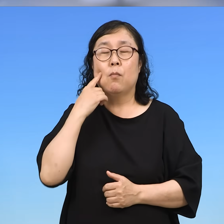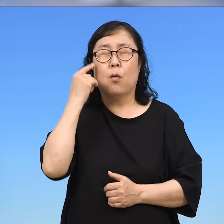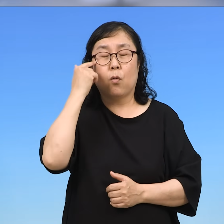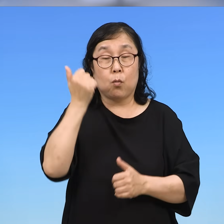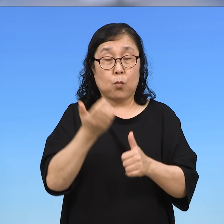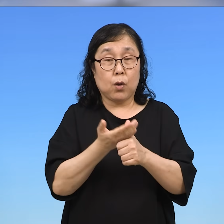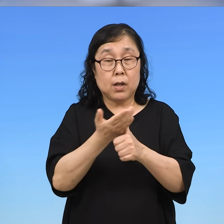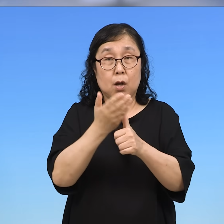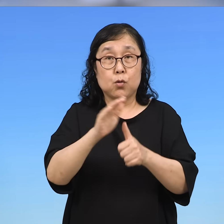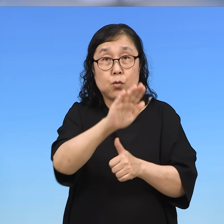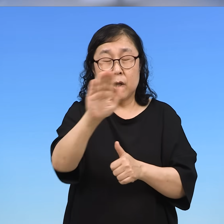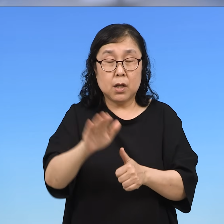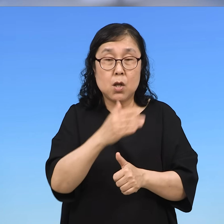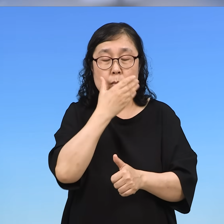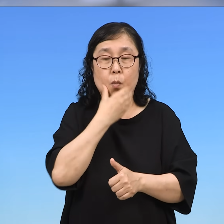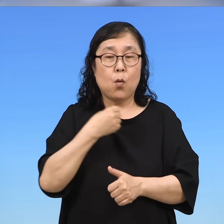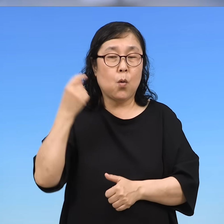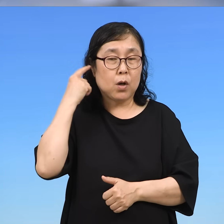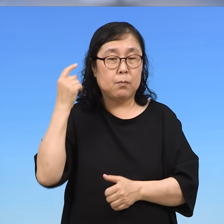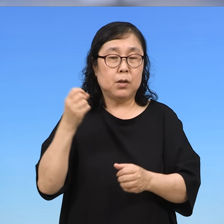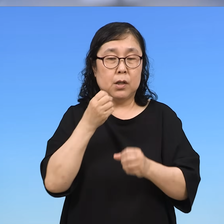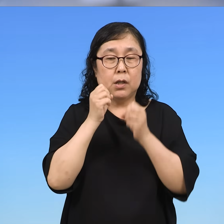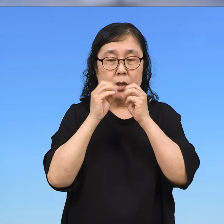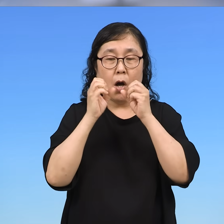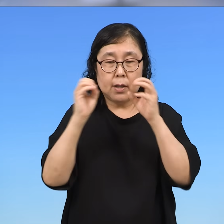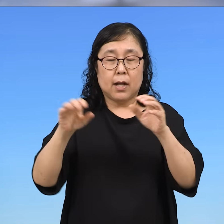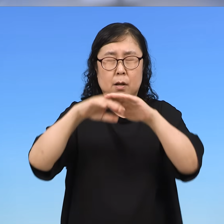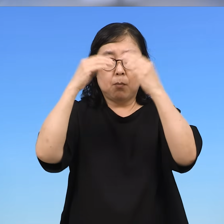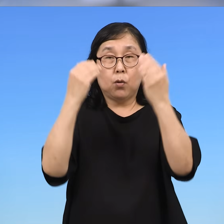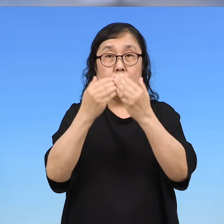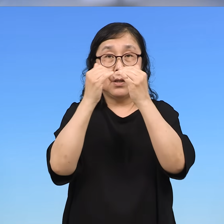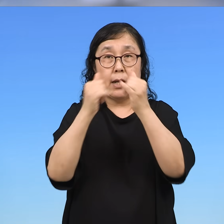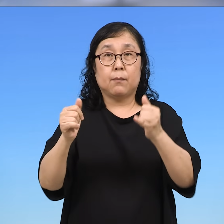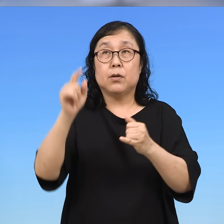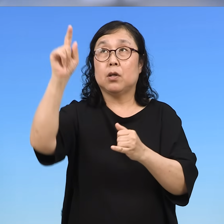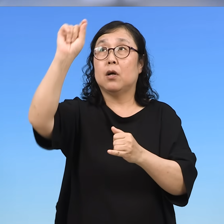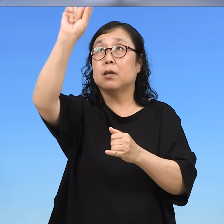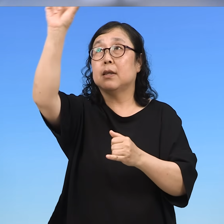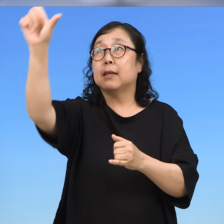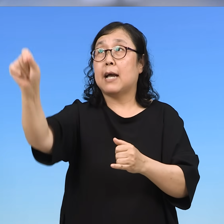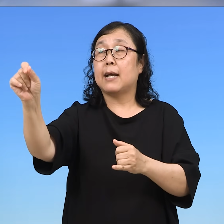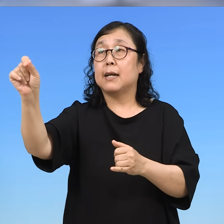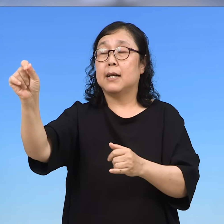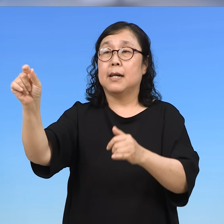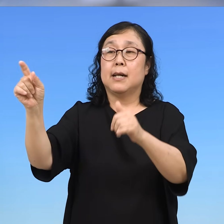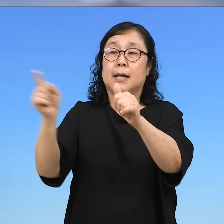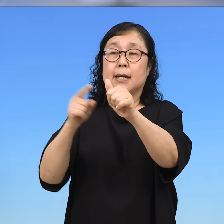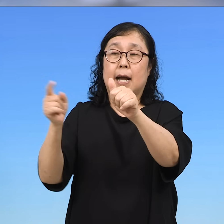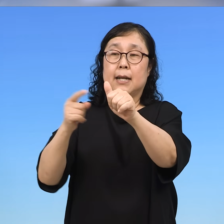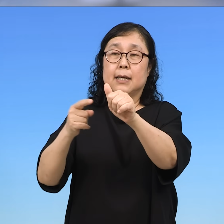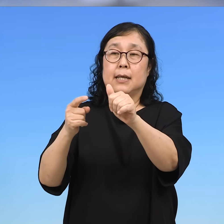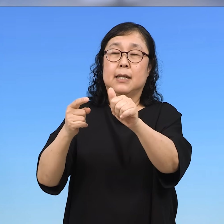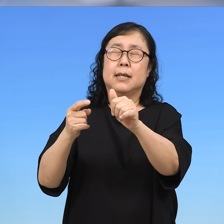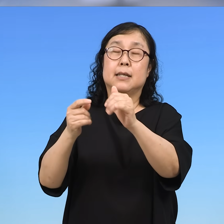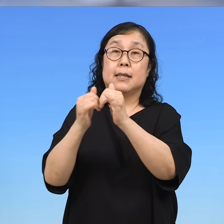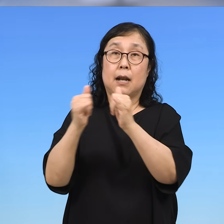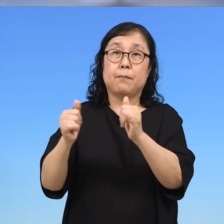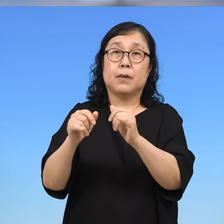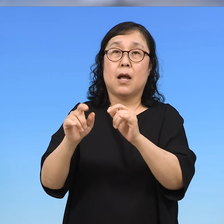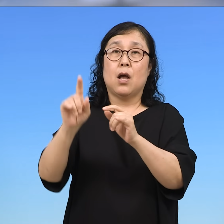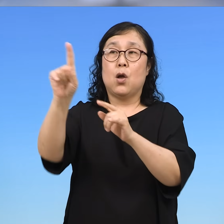목회자인 우리는, 그리고 복음을 전하는 모든 성도님들은 저 달을 가리키는 존재예요. 손가락을 가리키면 안